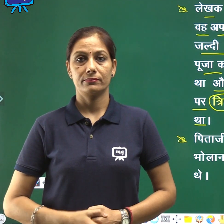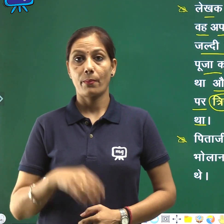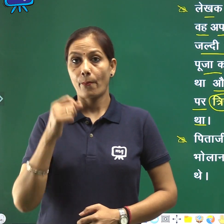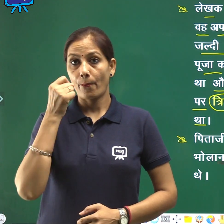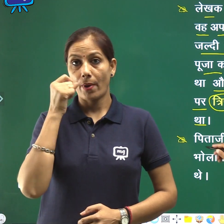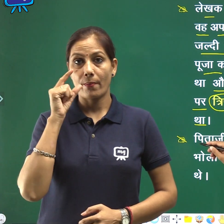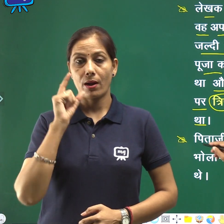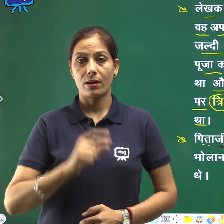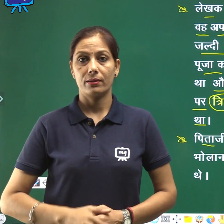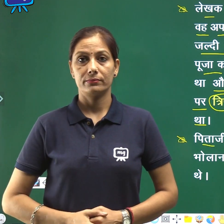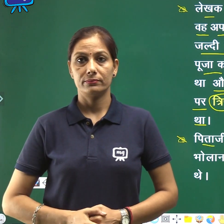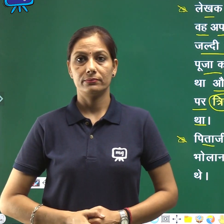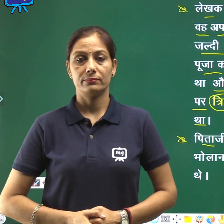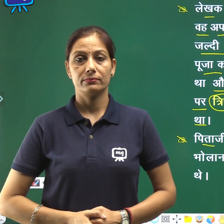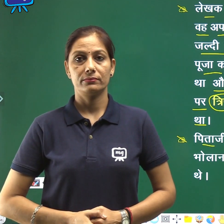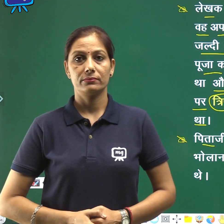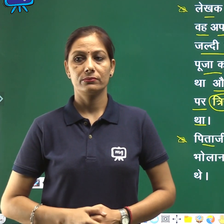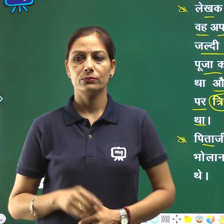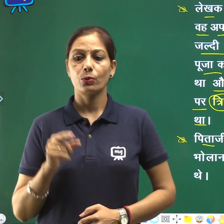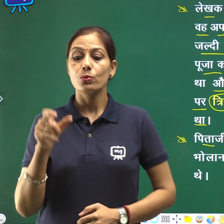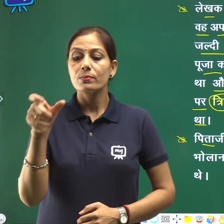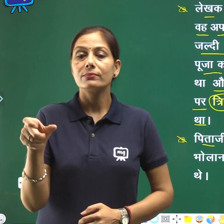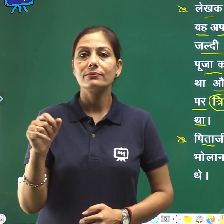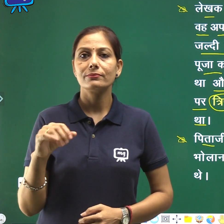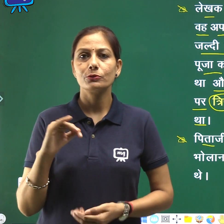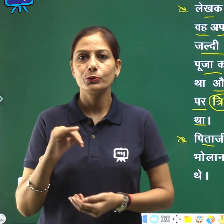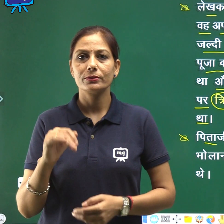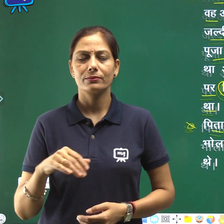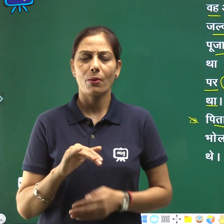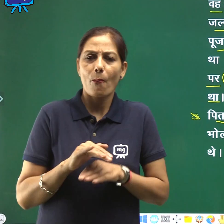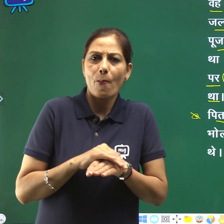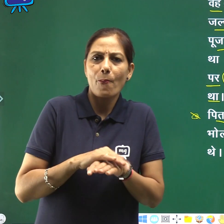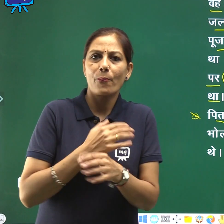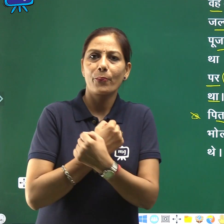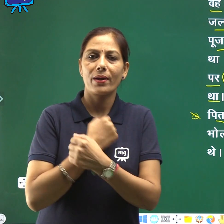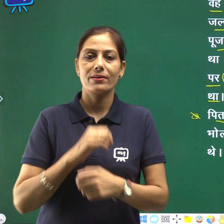पिताजी उसे बड़े प्यार से